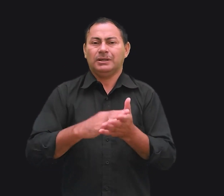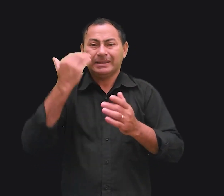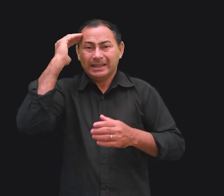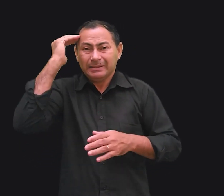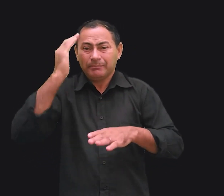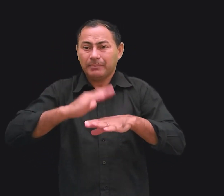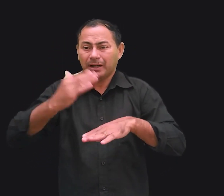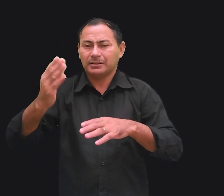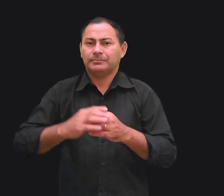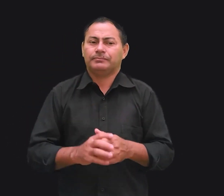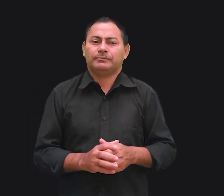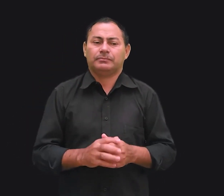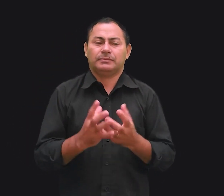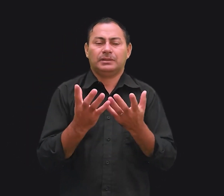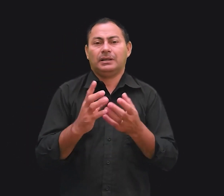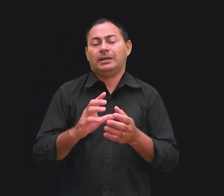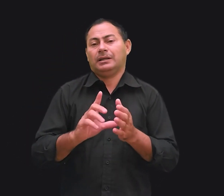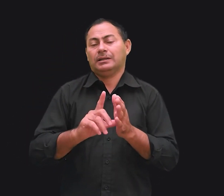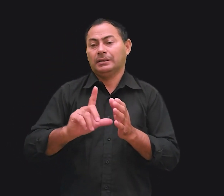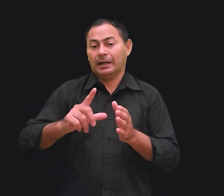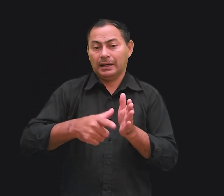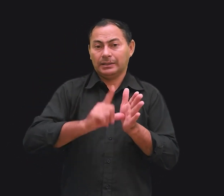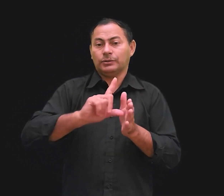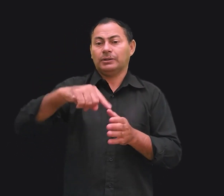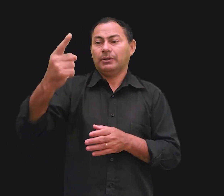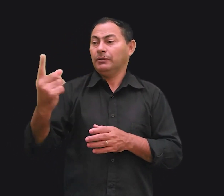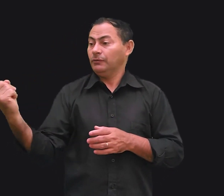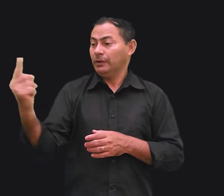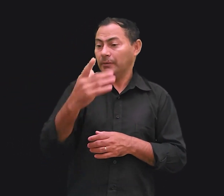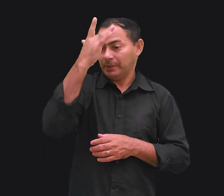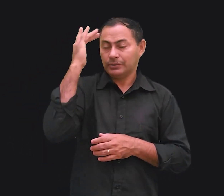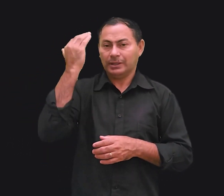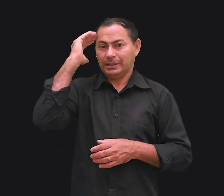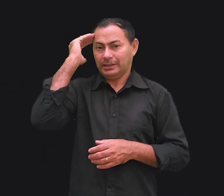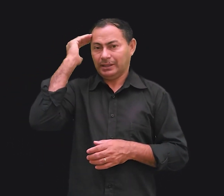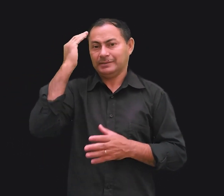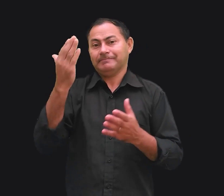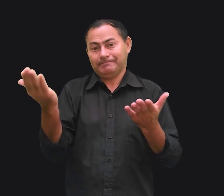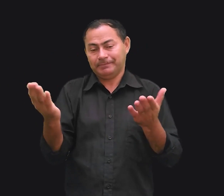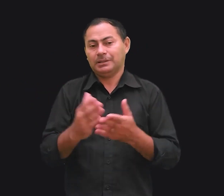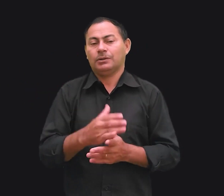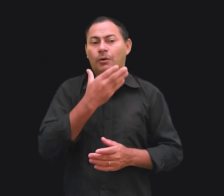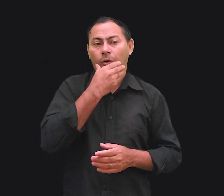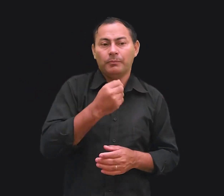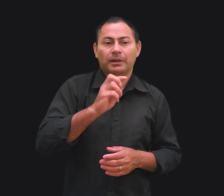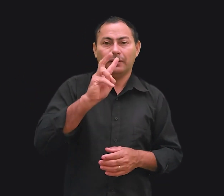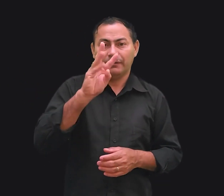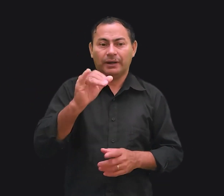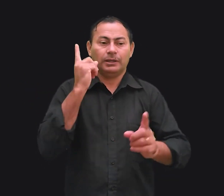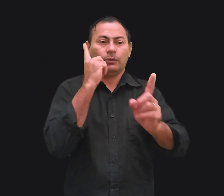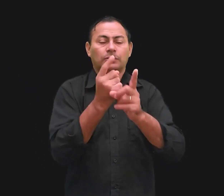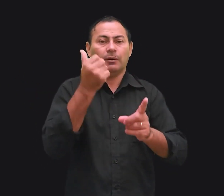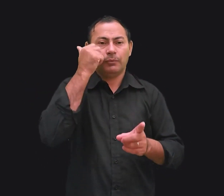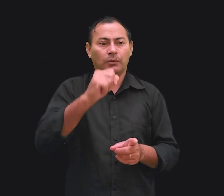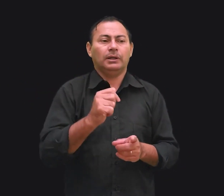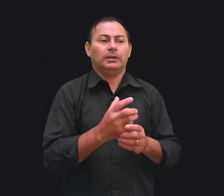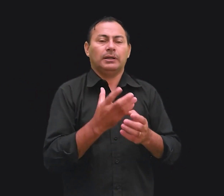não se entendem mais, cedo ou tarde, aparecerá alguém que as entenda. Esse homem vai encontrar uma mulher